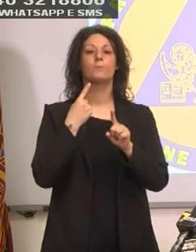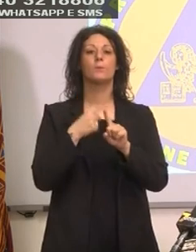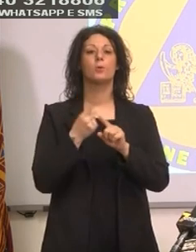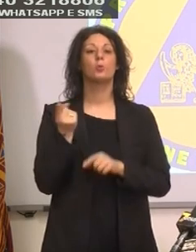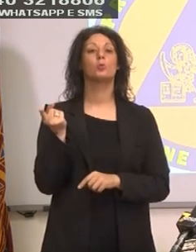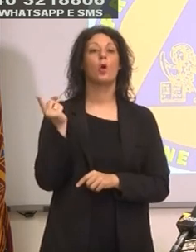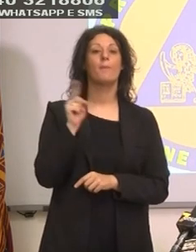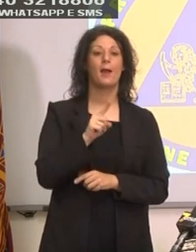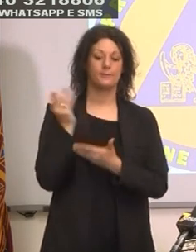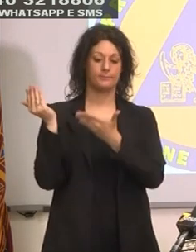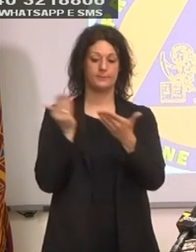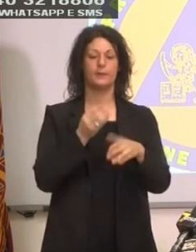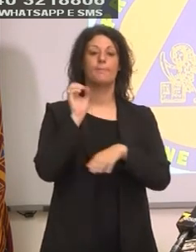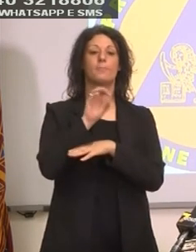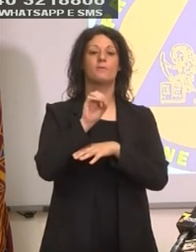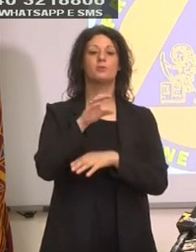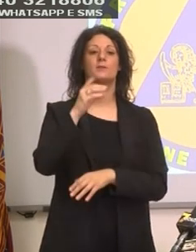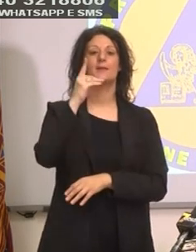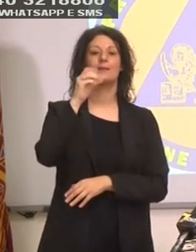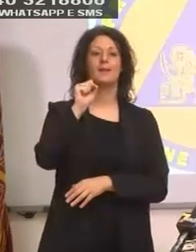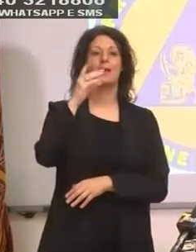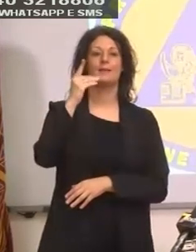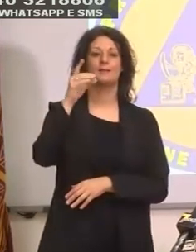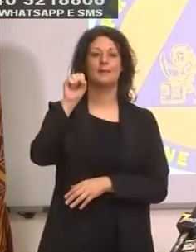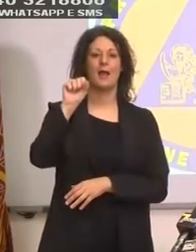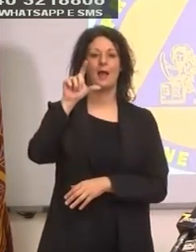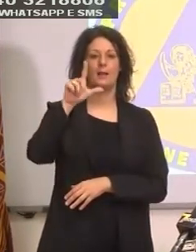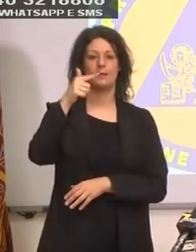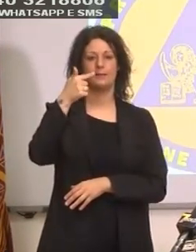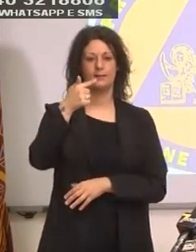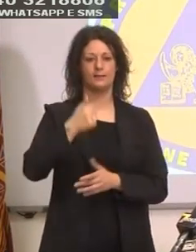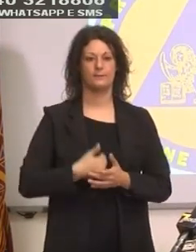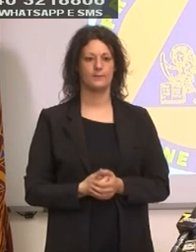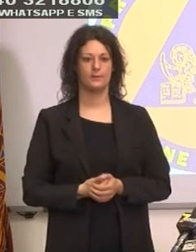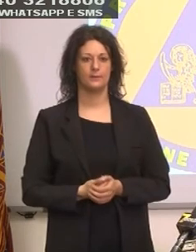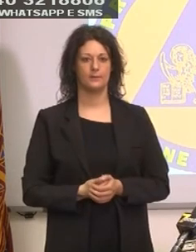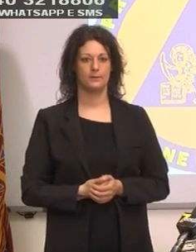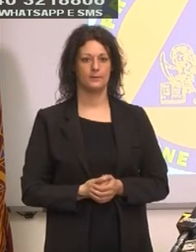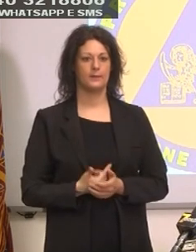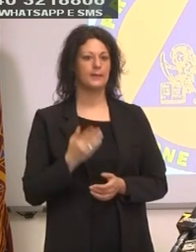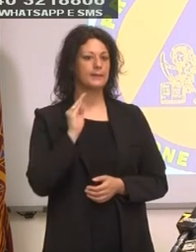magari a bimbi, la professoressa Dadalt. E gli scusi, le case di riposo invece quando le linee guida?